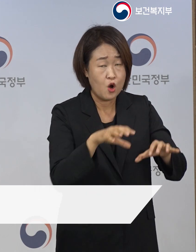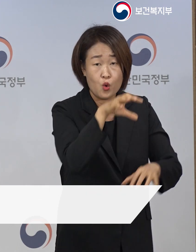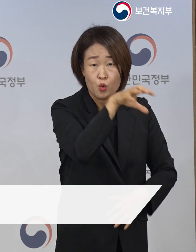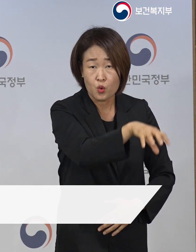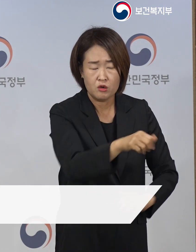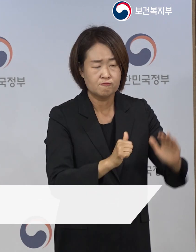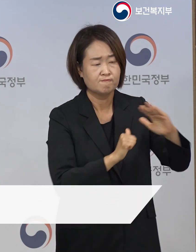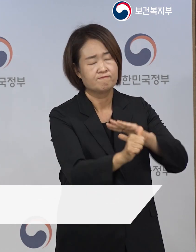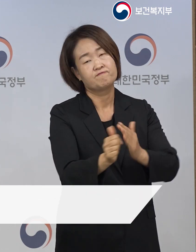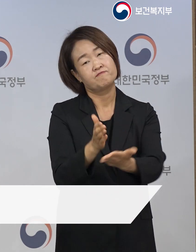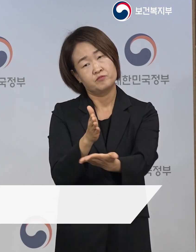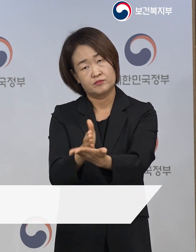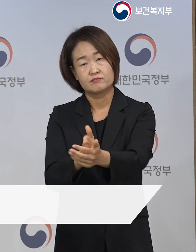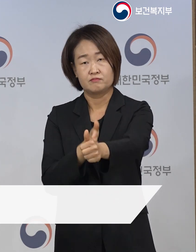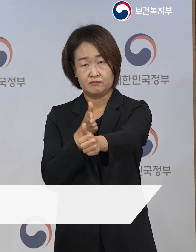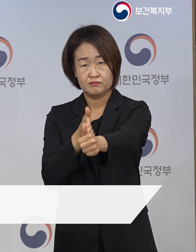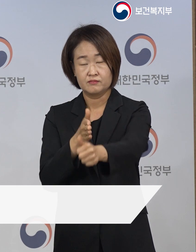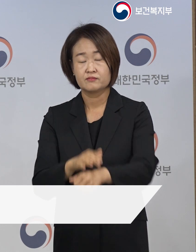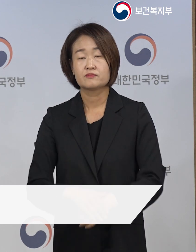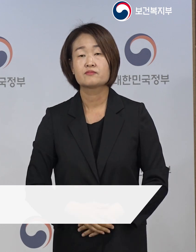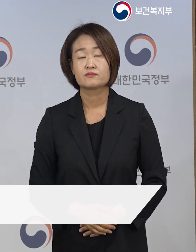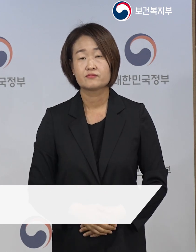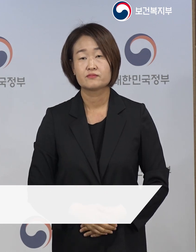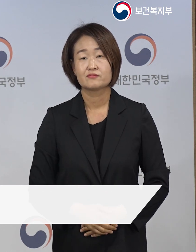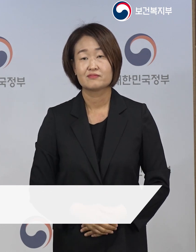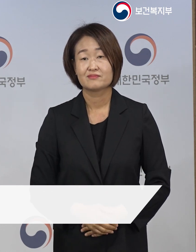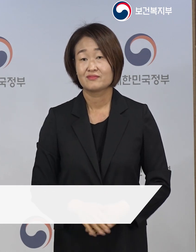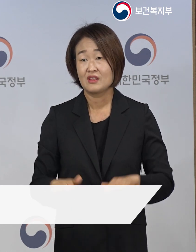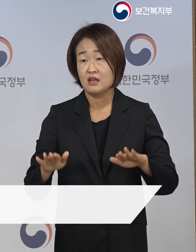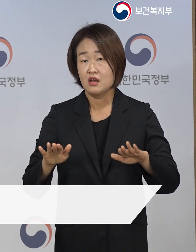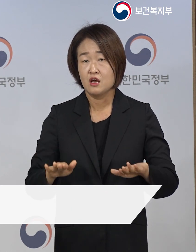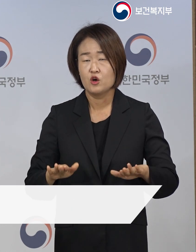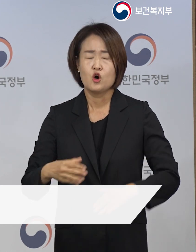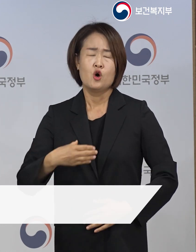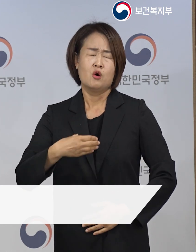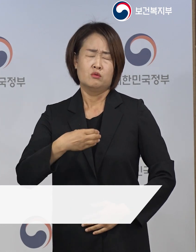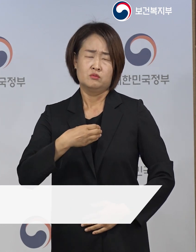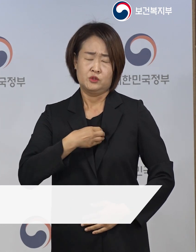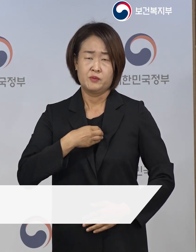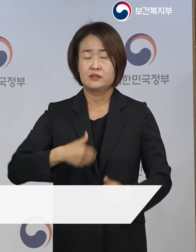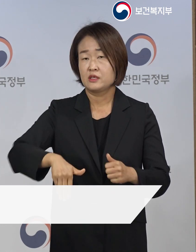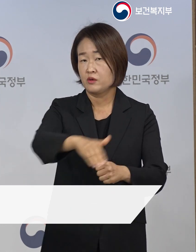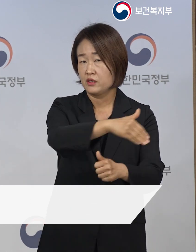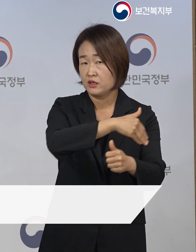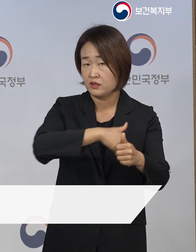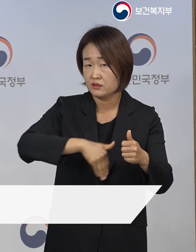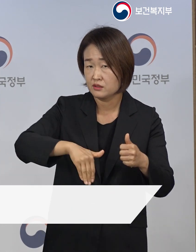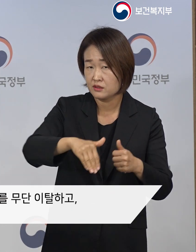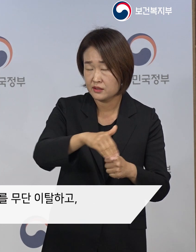지금은 비상한 위기 상황입니다. 방역당국의 조치에 협력하여 주십시오.